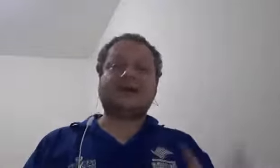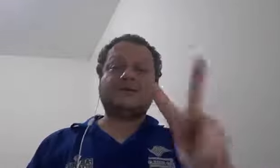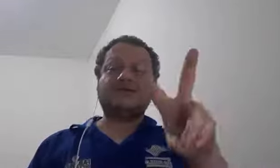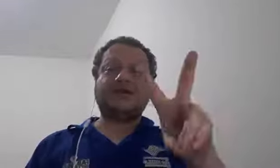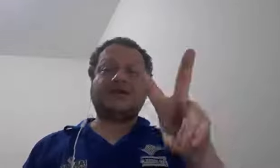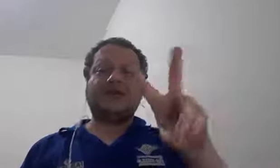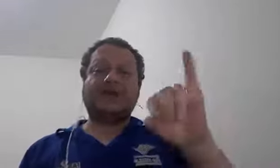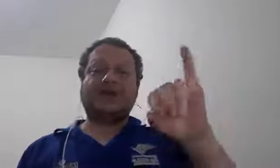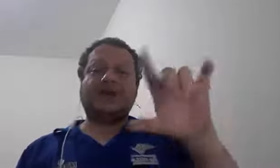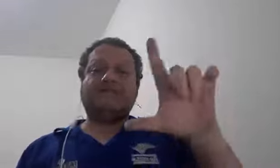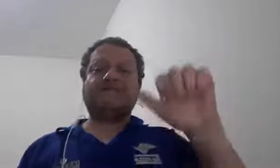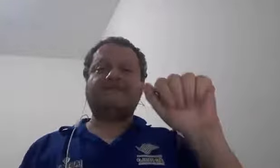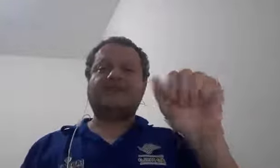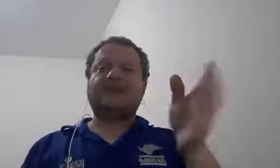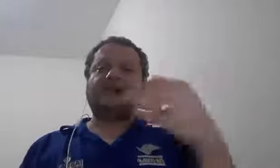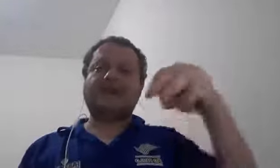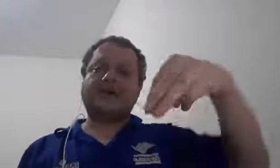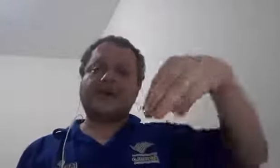Sinal de Vila